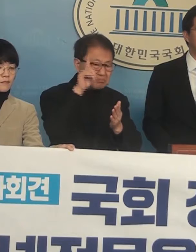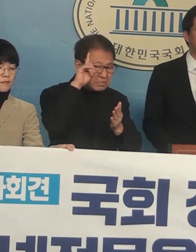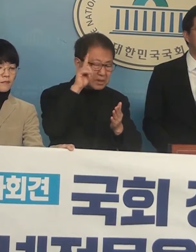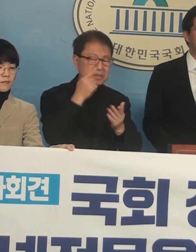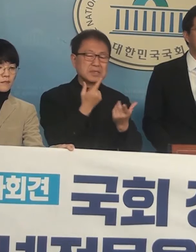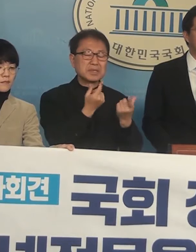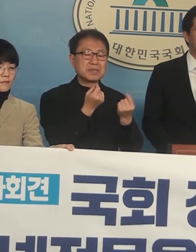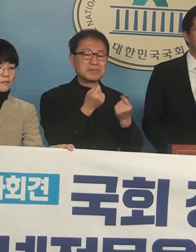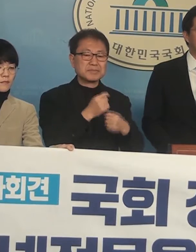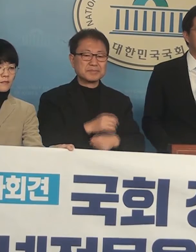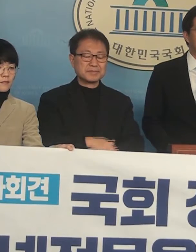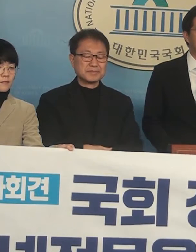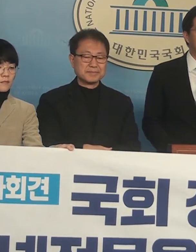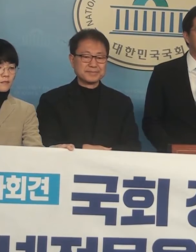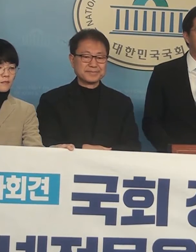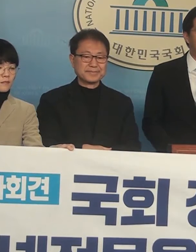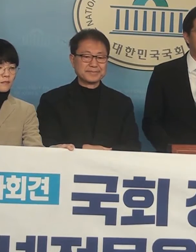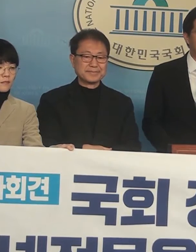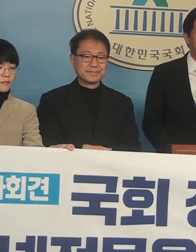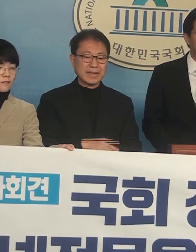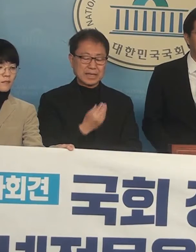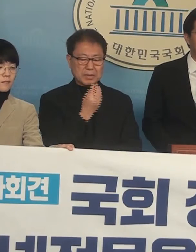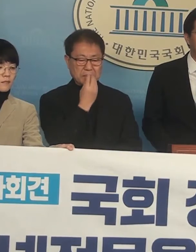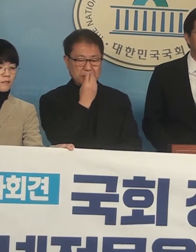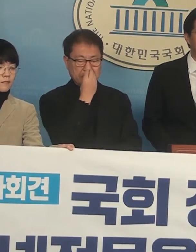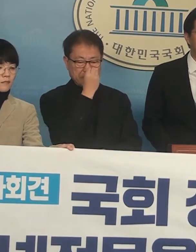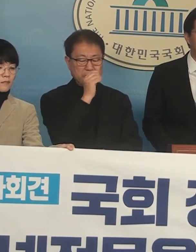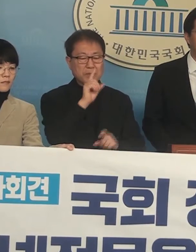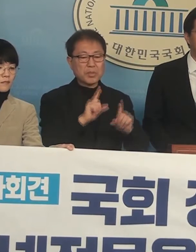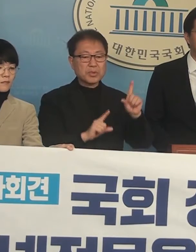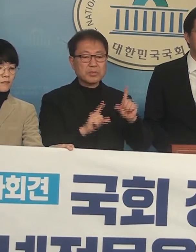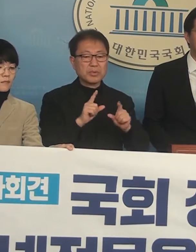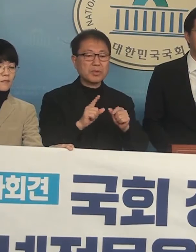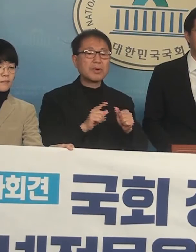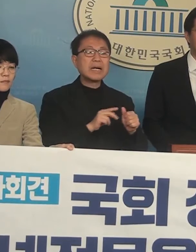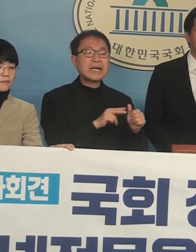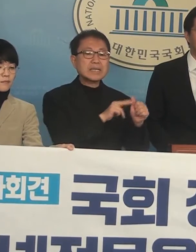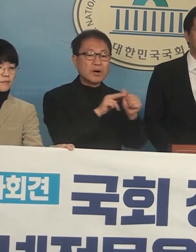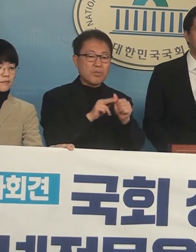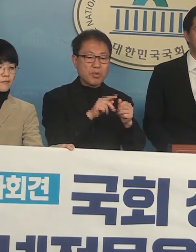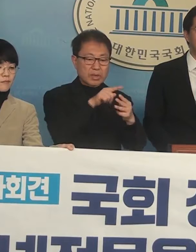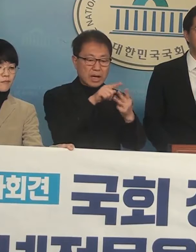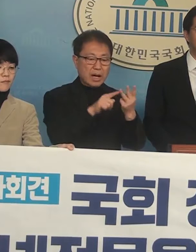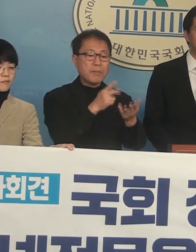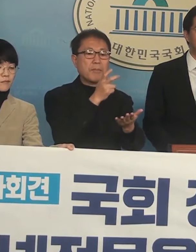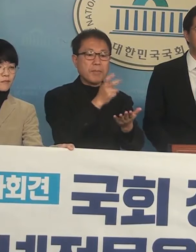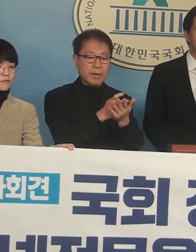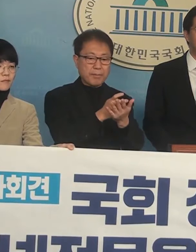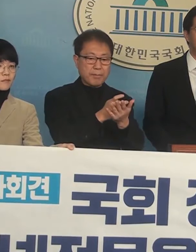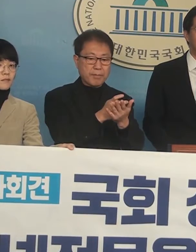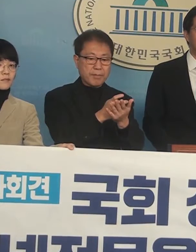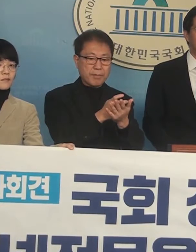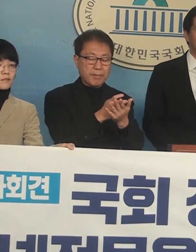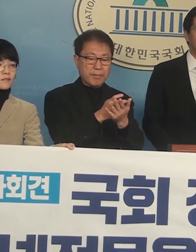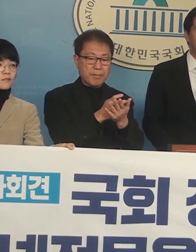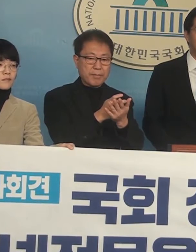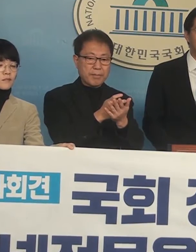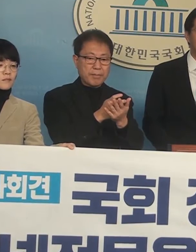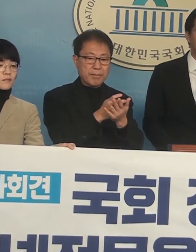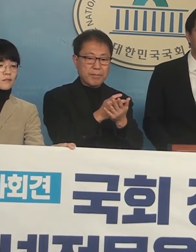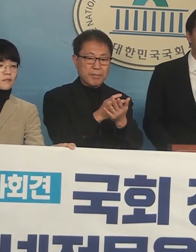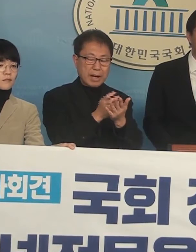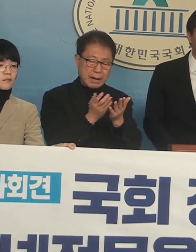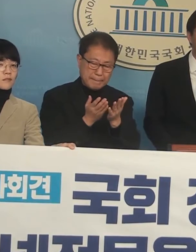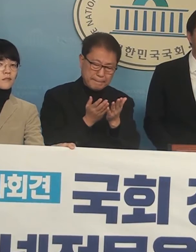하고 있습니다. 이러한 오만한 자세로 개인정보 관련 3법, 특히 오늘 신용정보법을